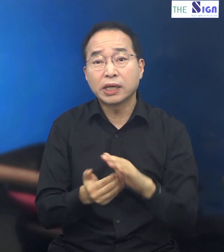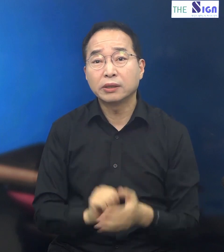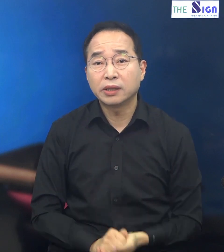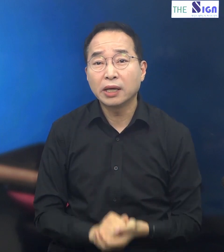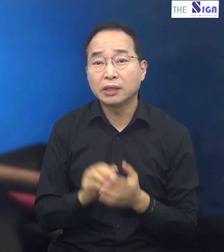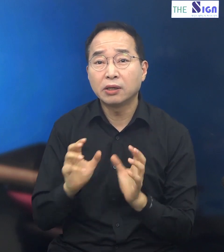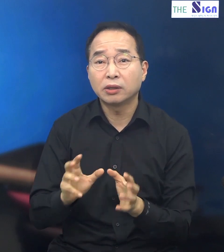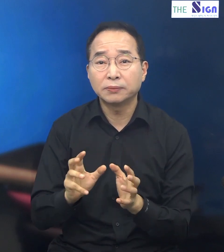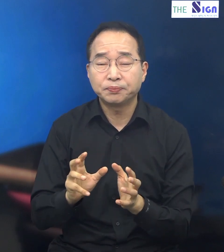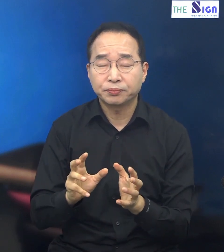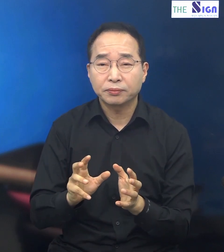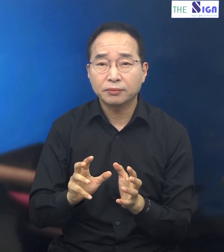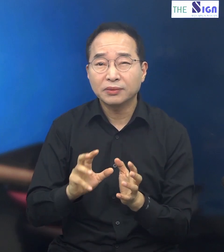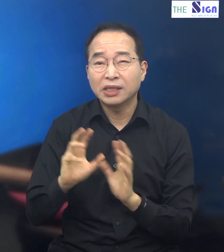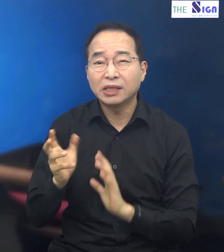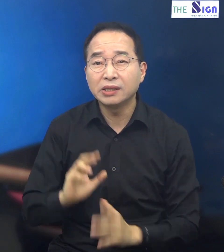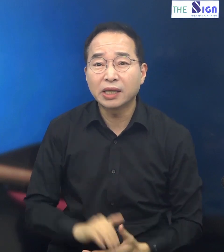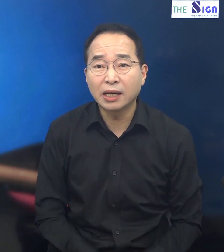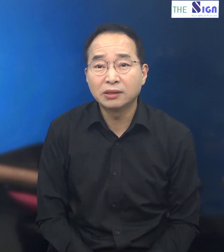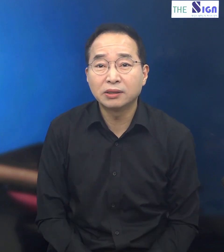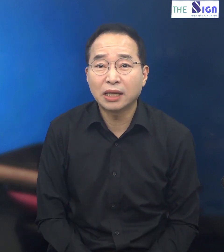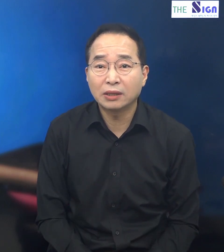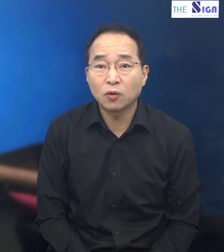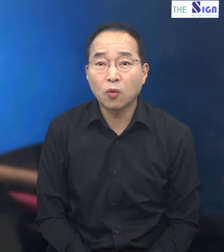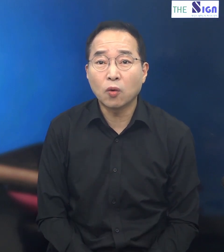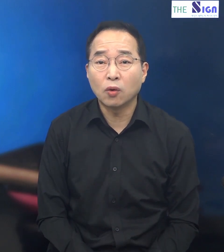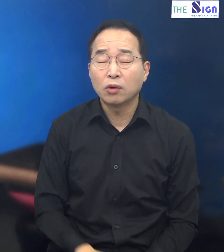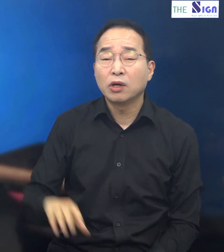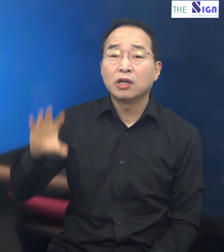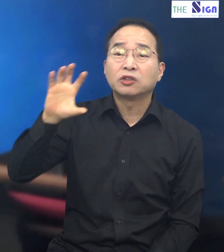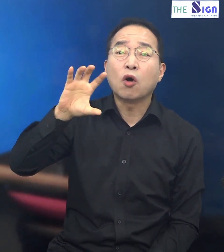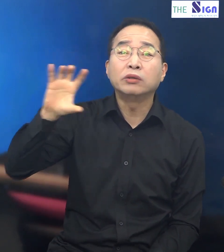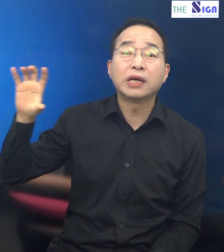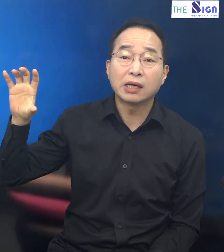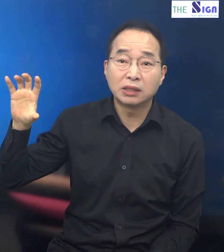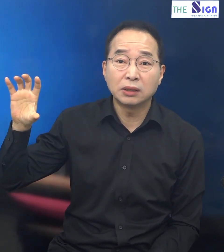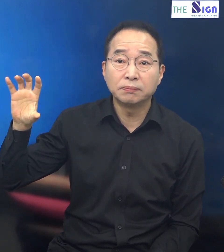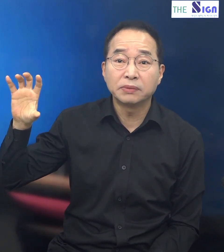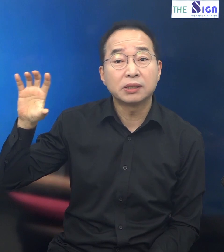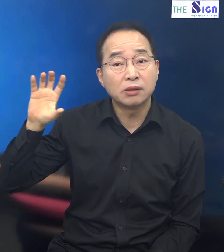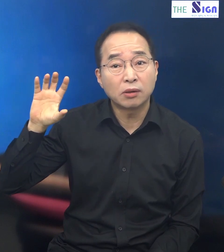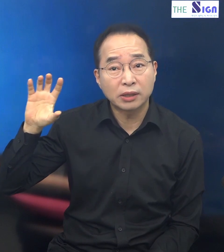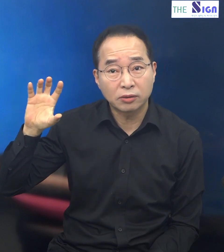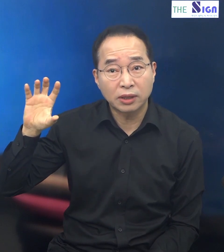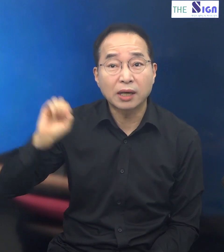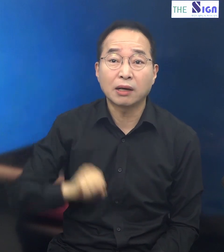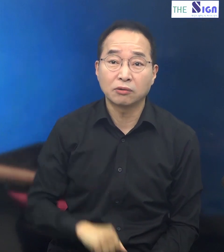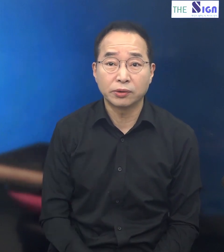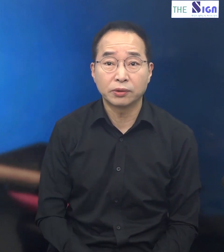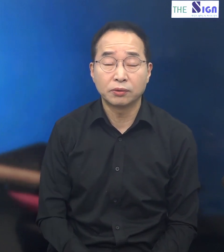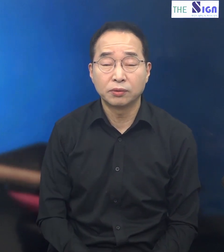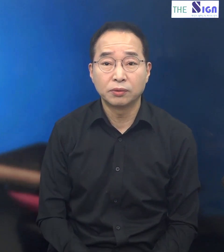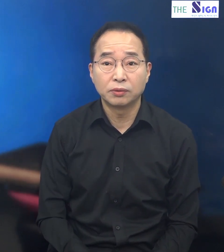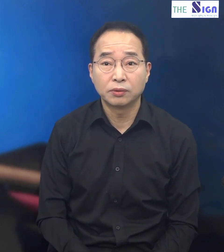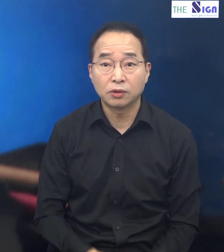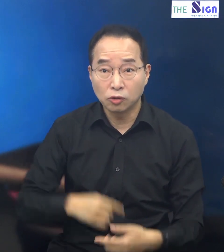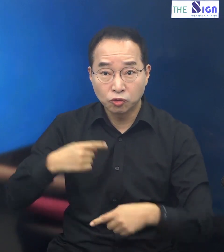정상인데 이거는 1인자라는 뜻은 아니고 정상급 실력을 가졌다라는 거예요. 뭐